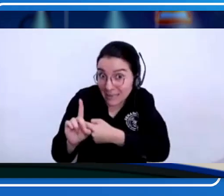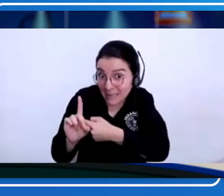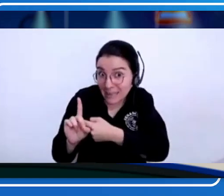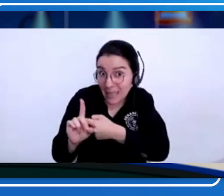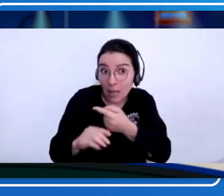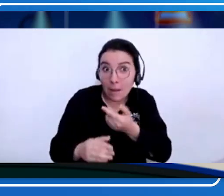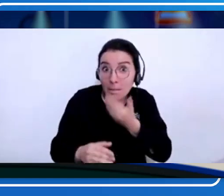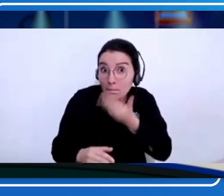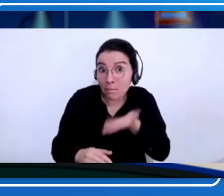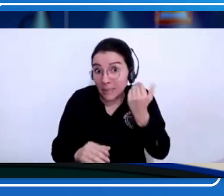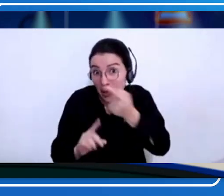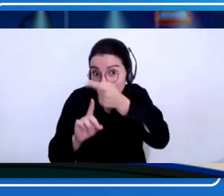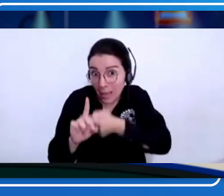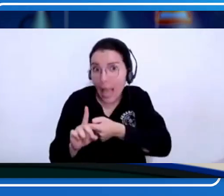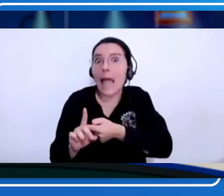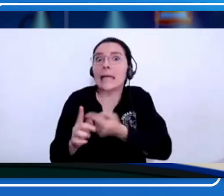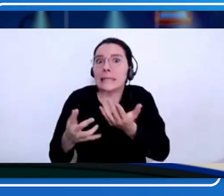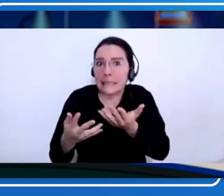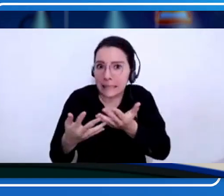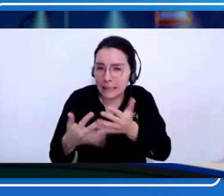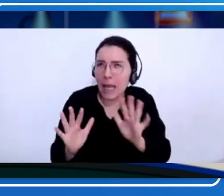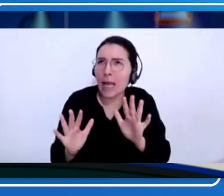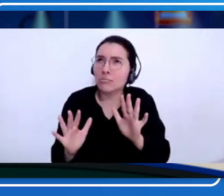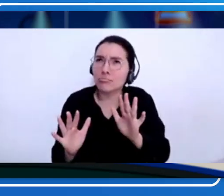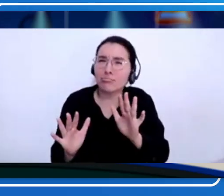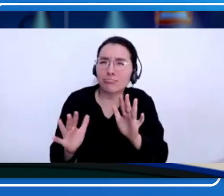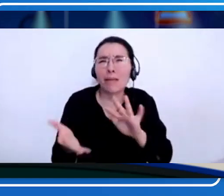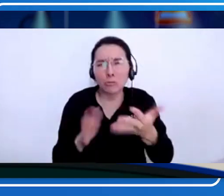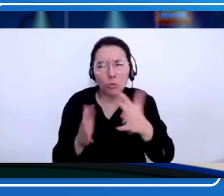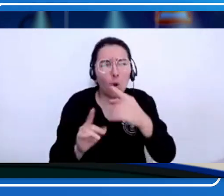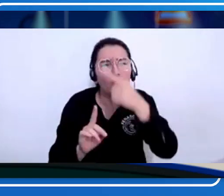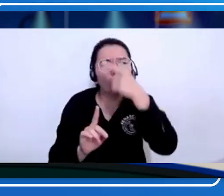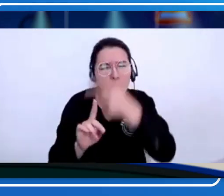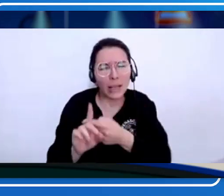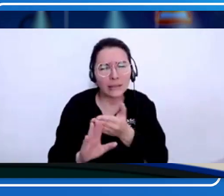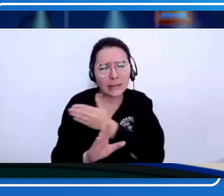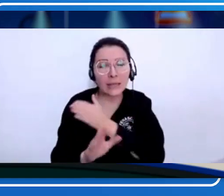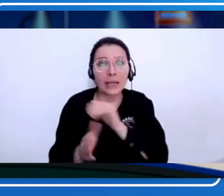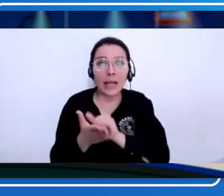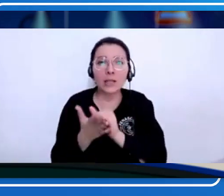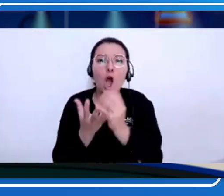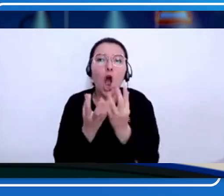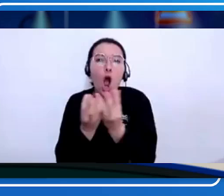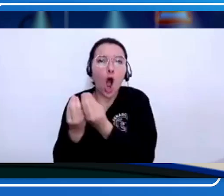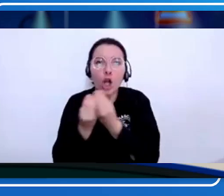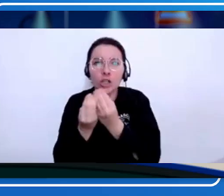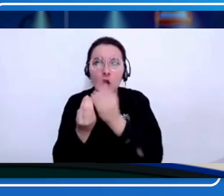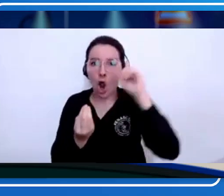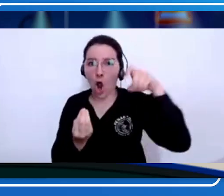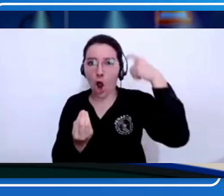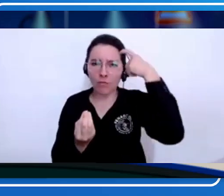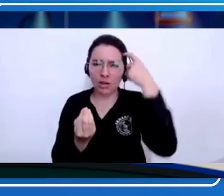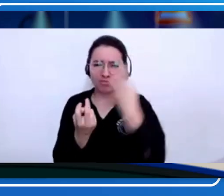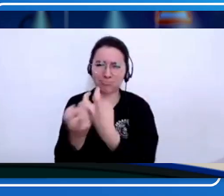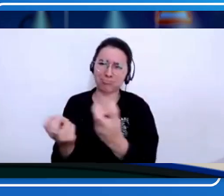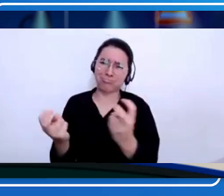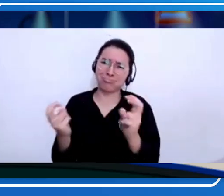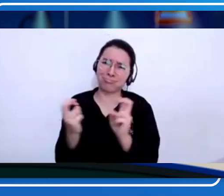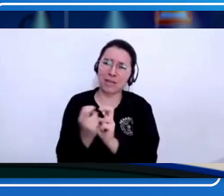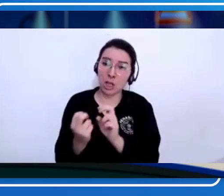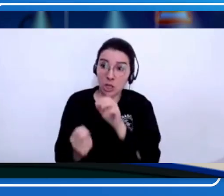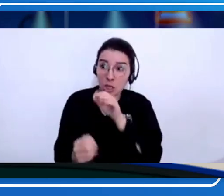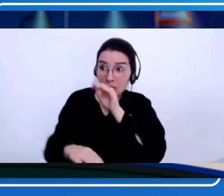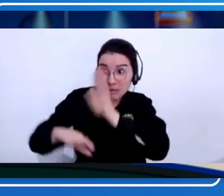el mes pasado tuvimos, hace aproximadamente un mes, tuvimos un consejo de gobierno. Yo le solicité al secretario